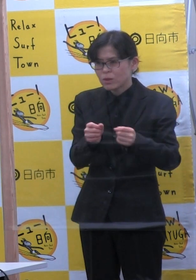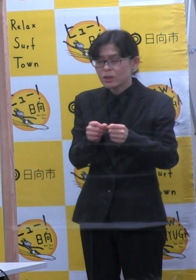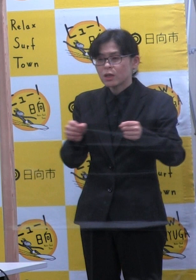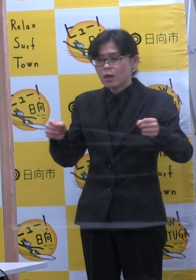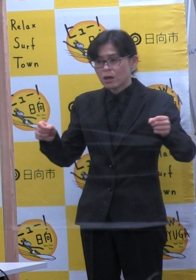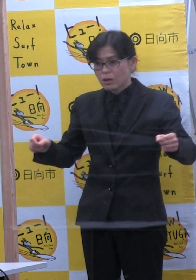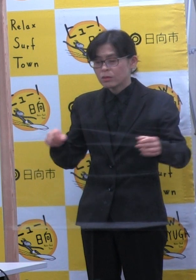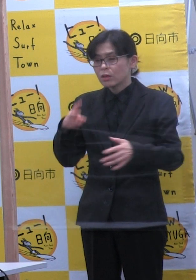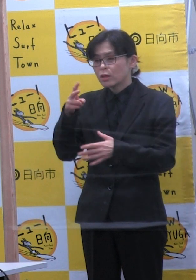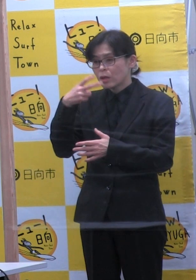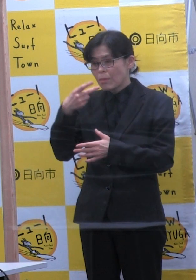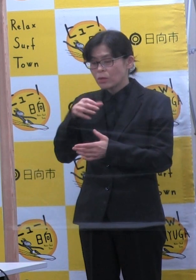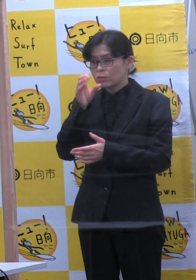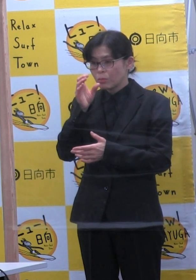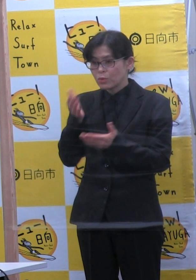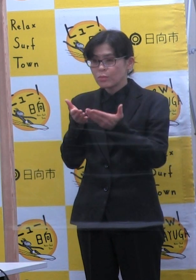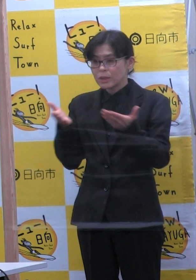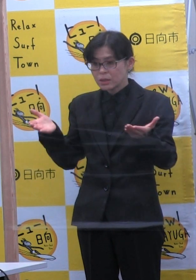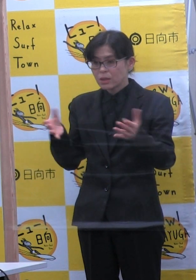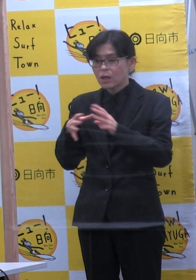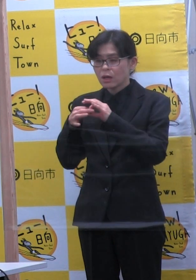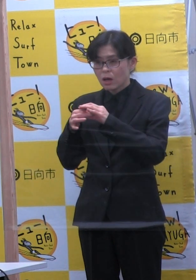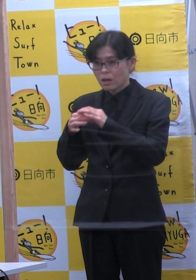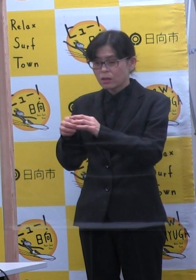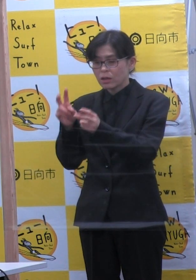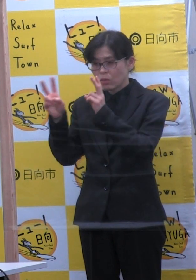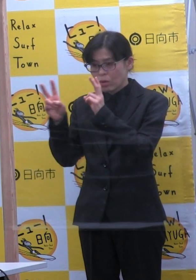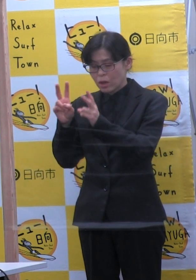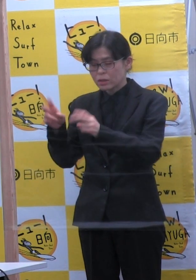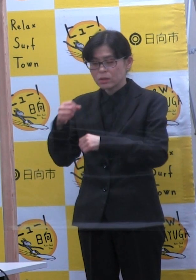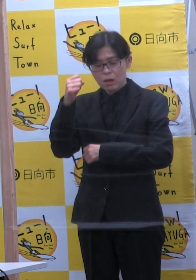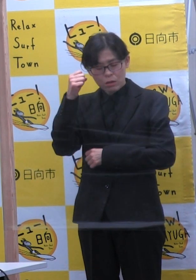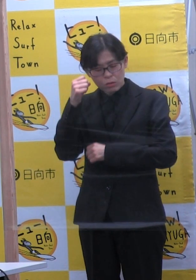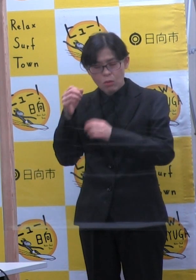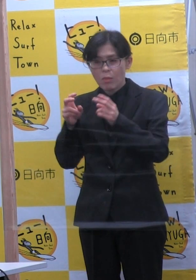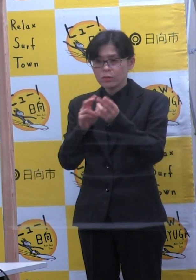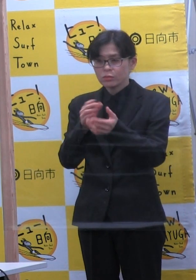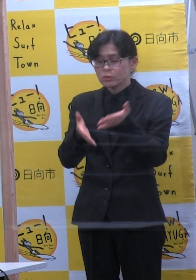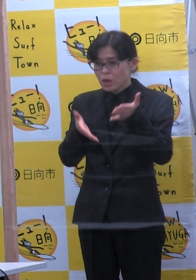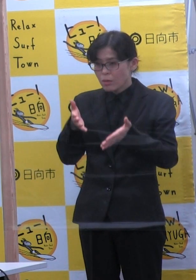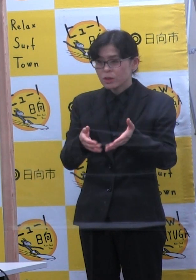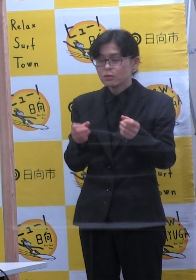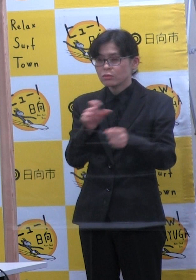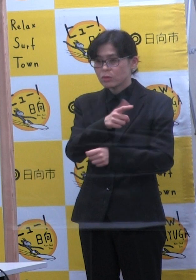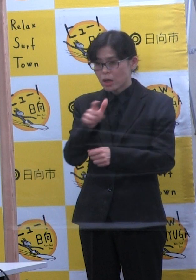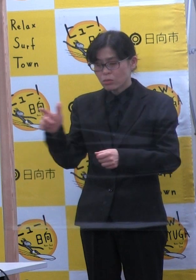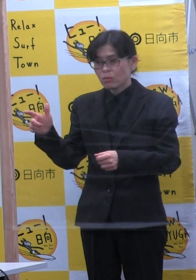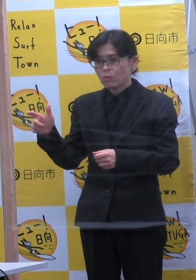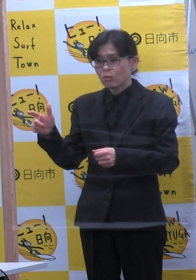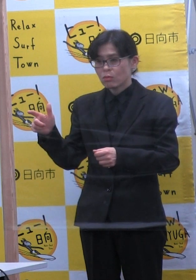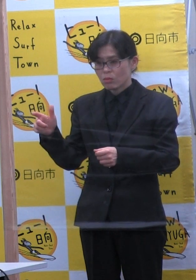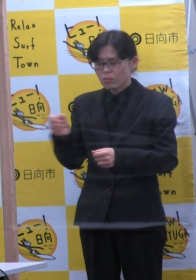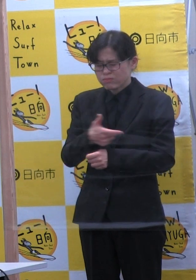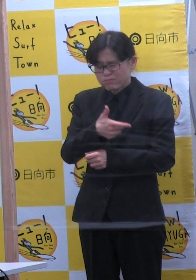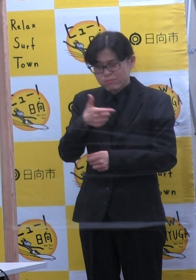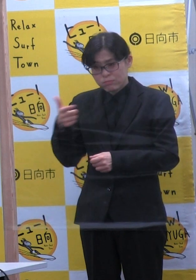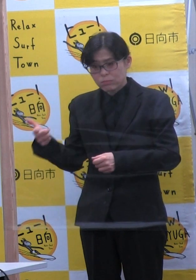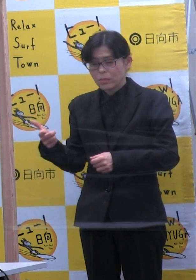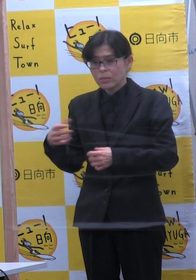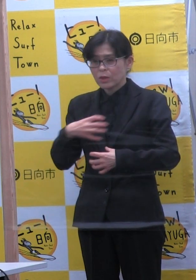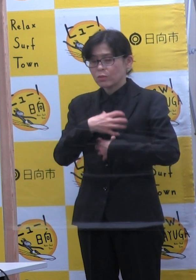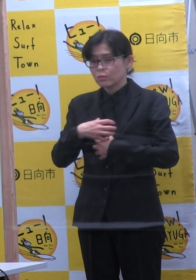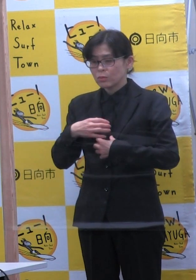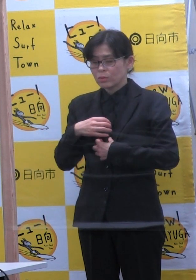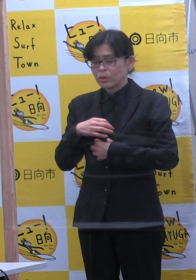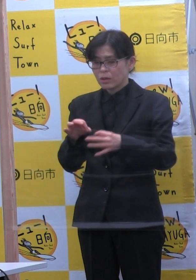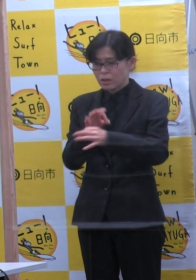じめ関連事業者、宿泊、サービス業などさまざまな分野において大きな打撃を受けている